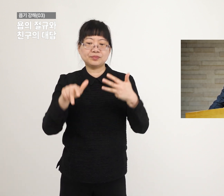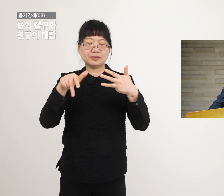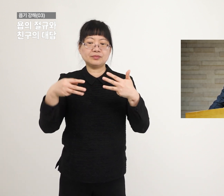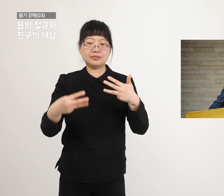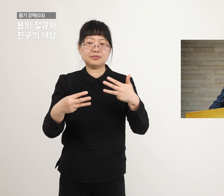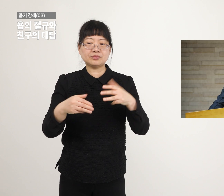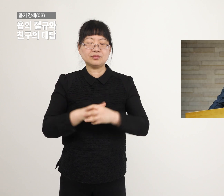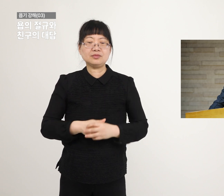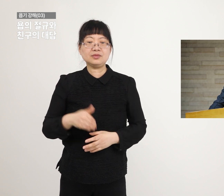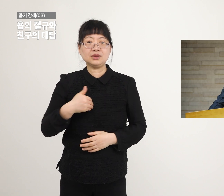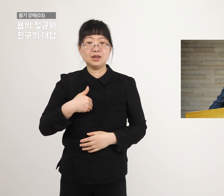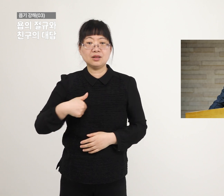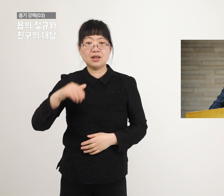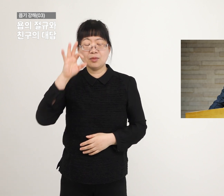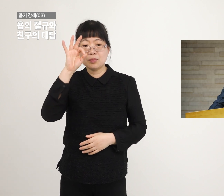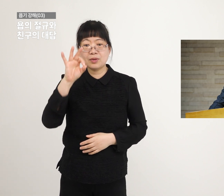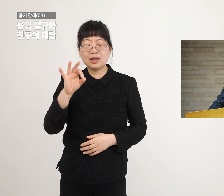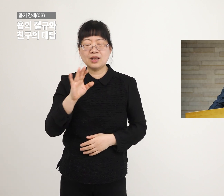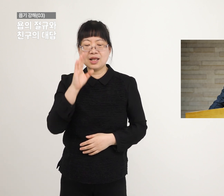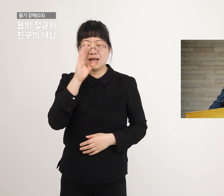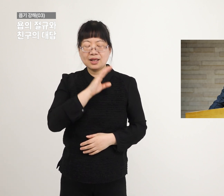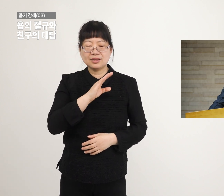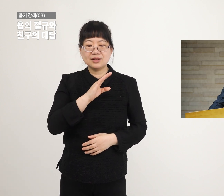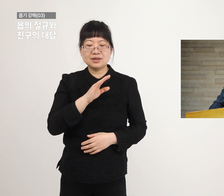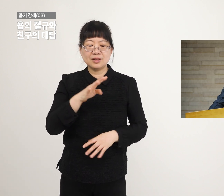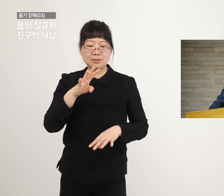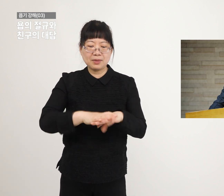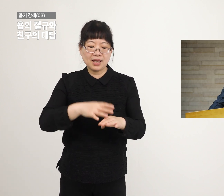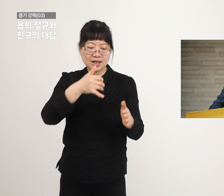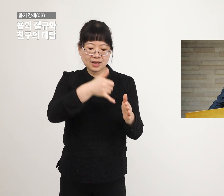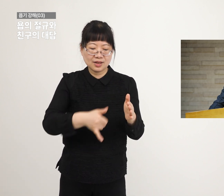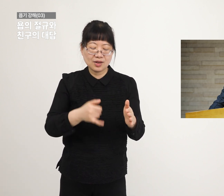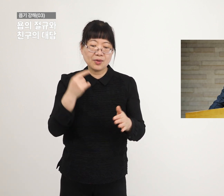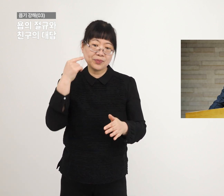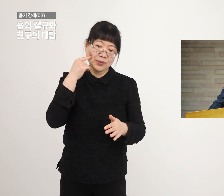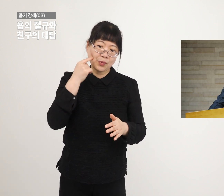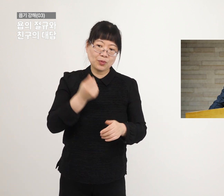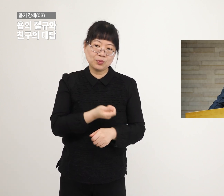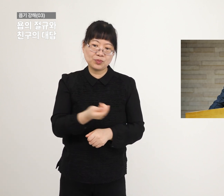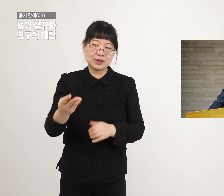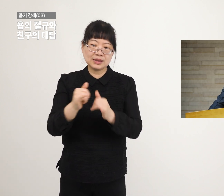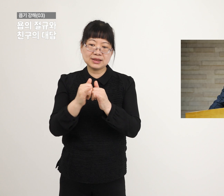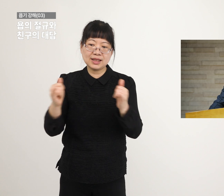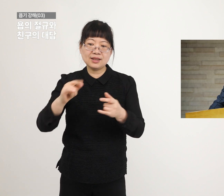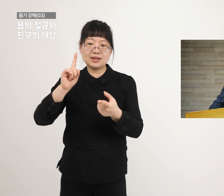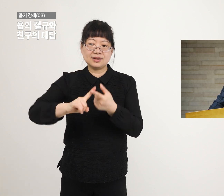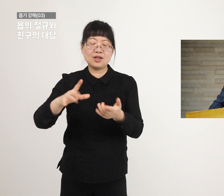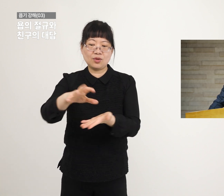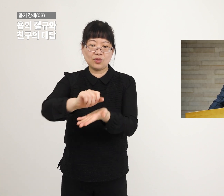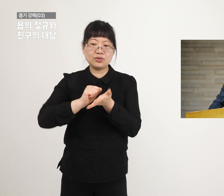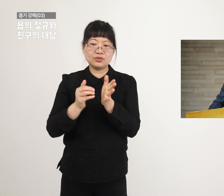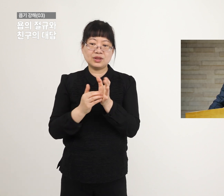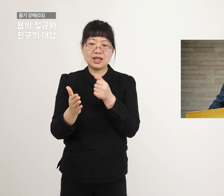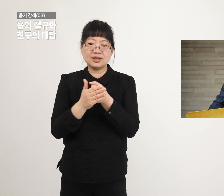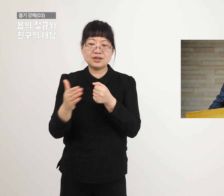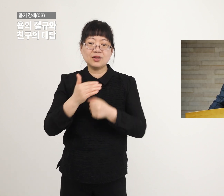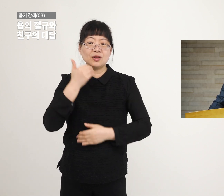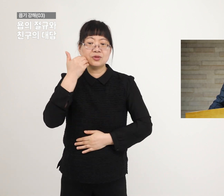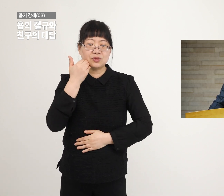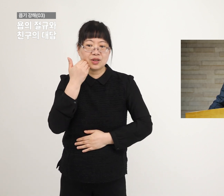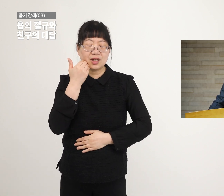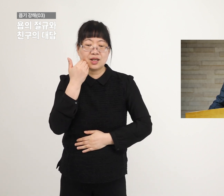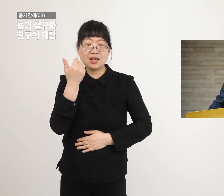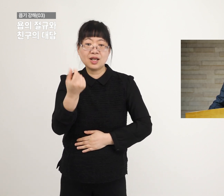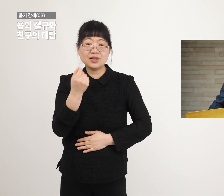8절 내가 보건대 악을 밭갈고 독을 뿌리는 자는 그대로 거누나니. 이거 누가